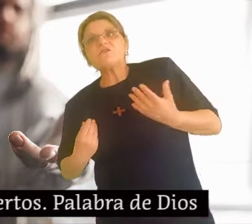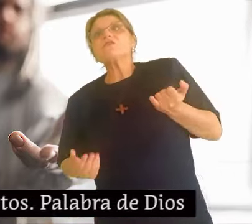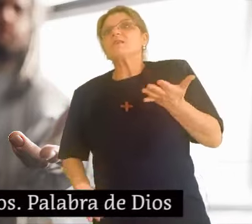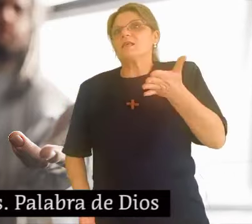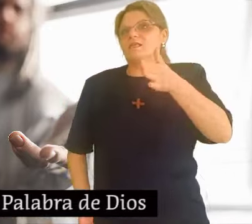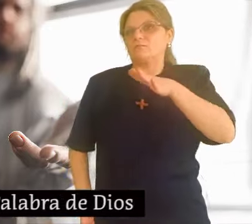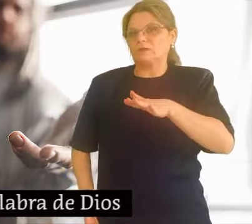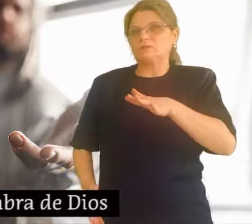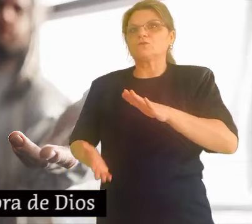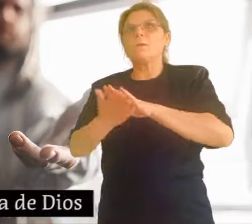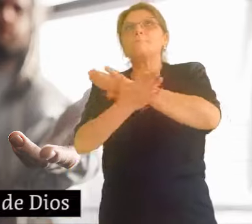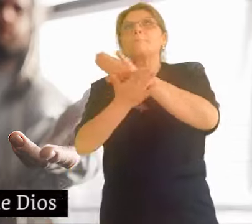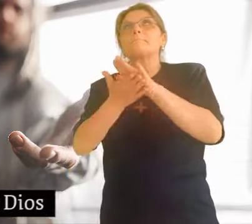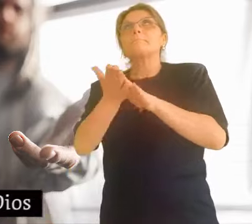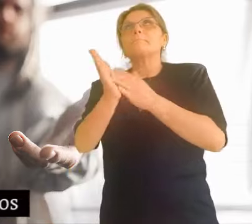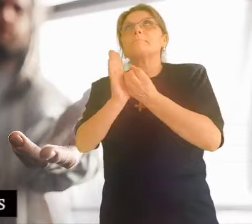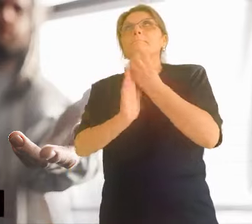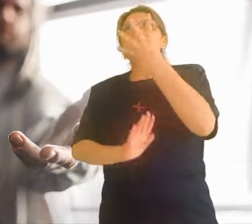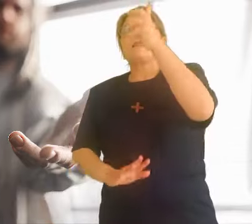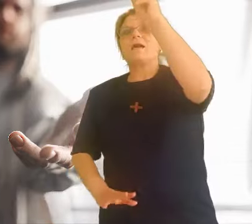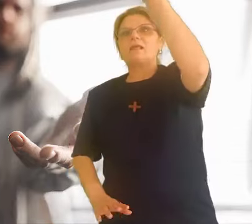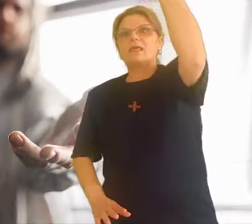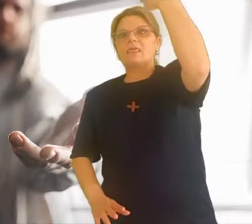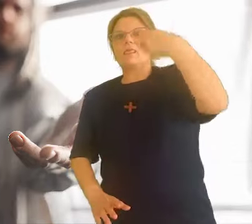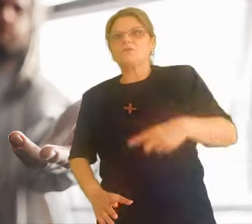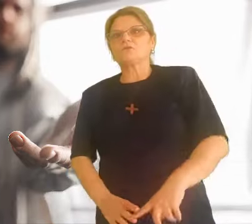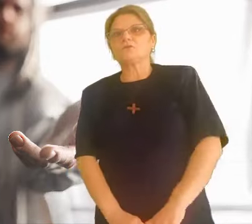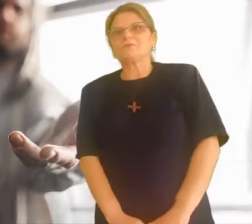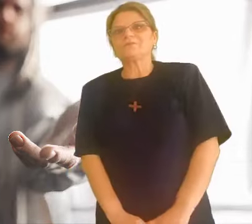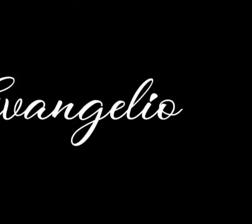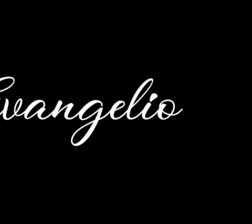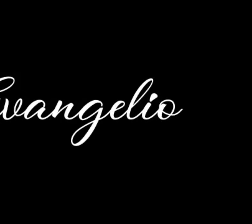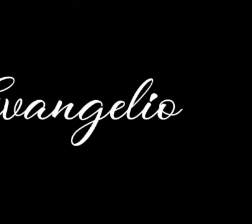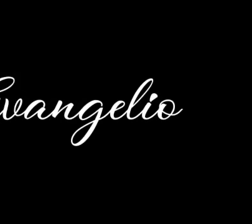y muertos. Palabra de Dios